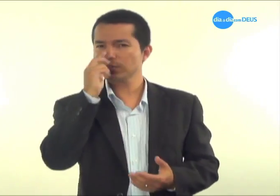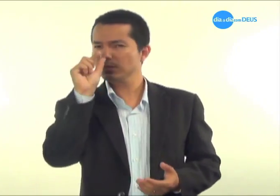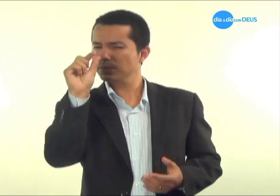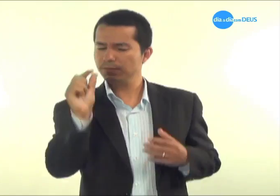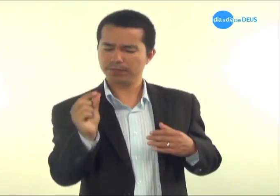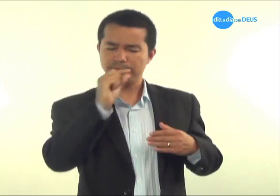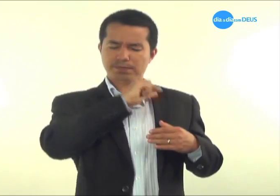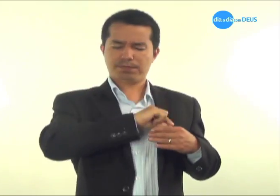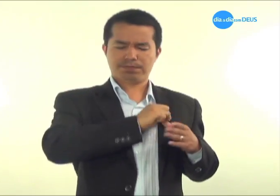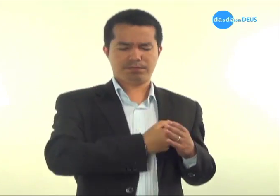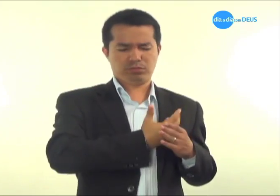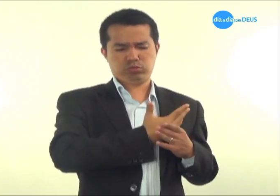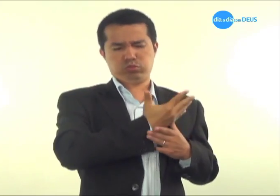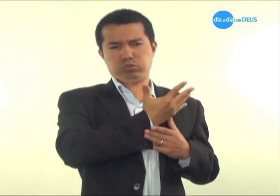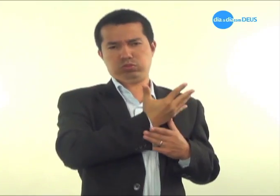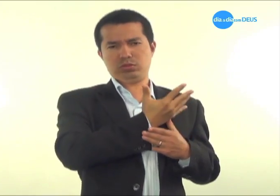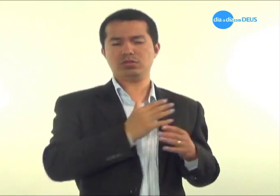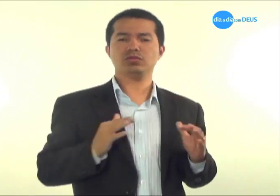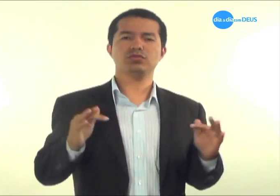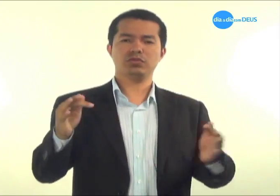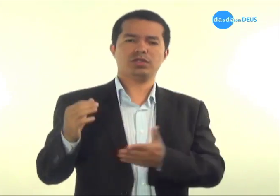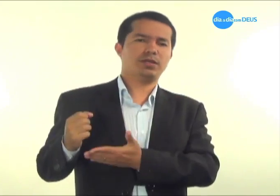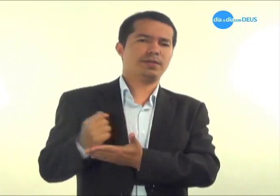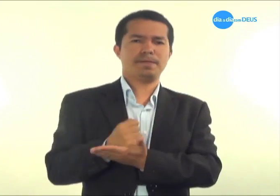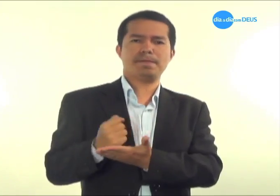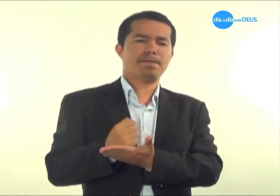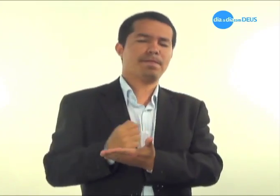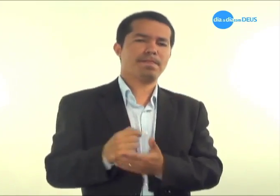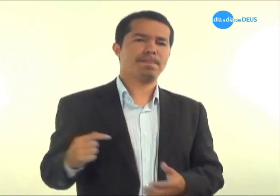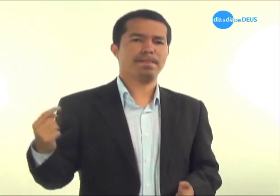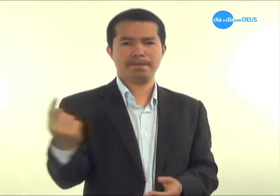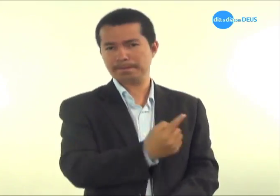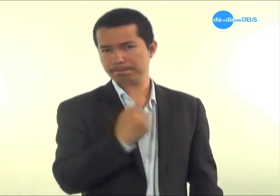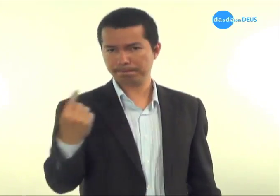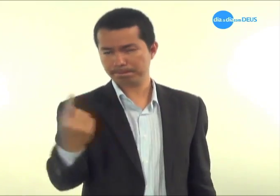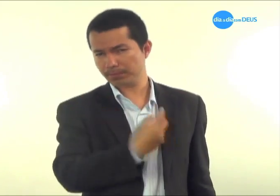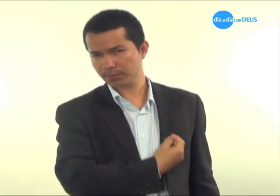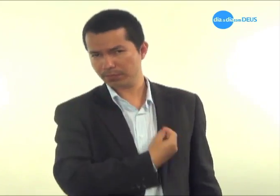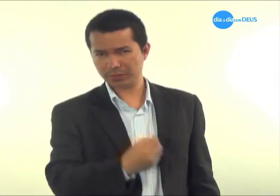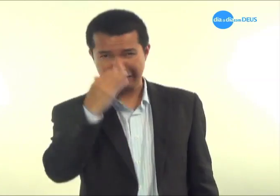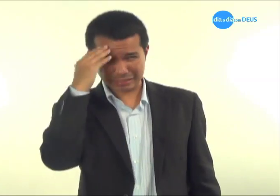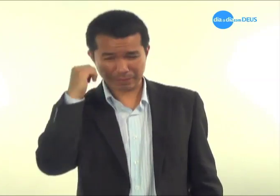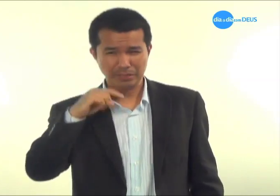E que passa pela minha cabeça e pela sua cabeça. Todos nós somos sujeitos a ter